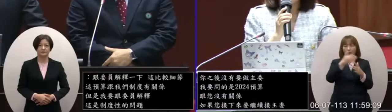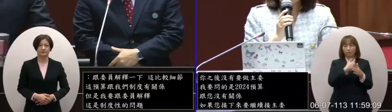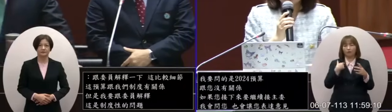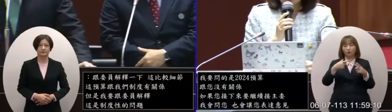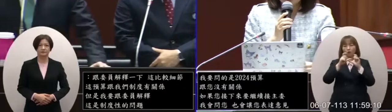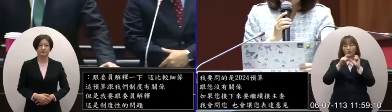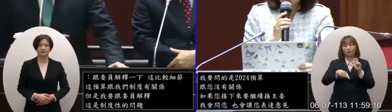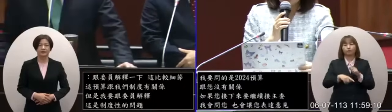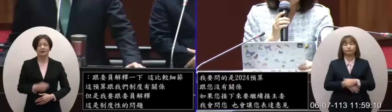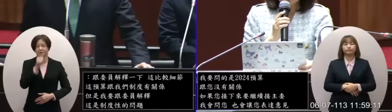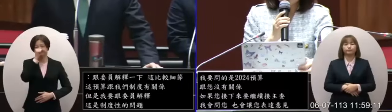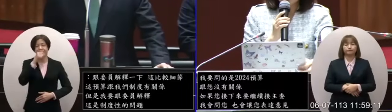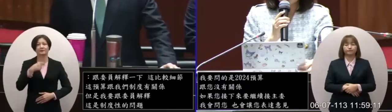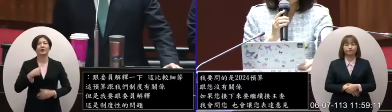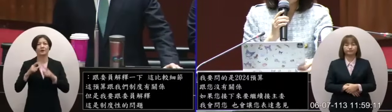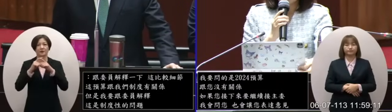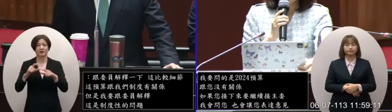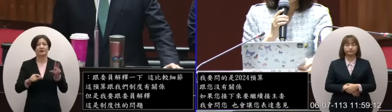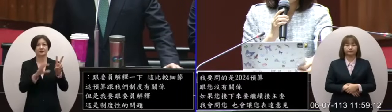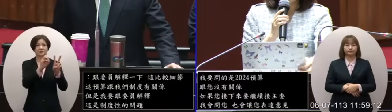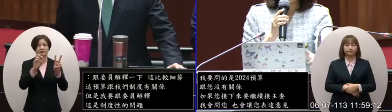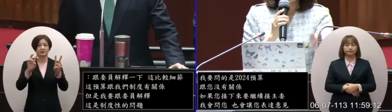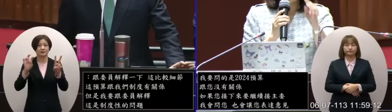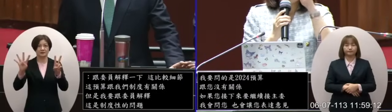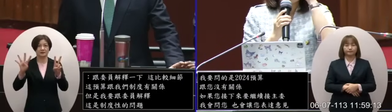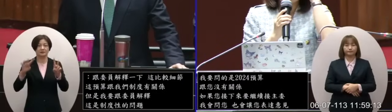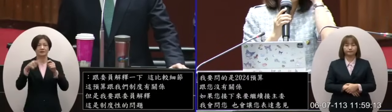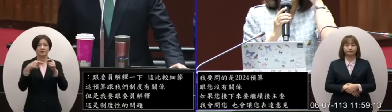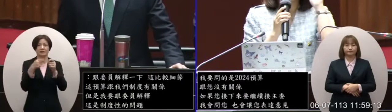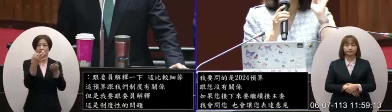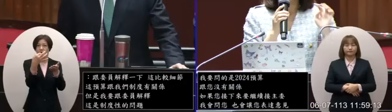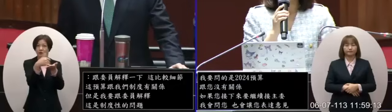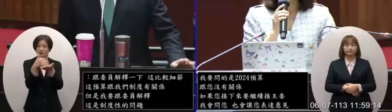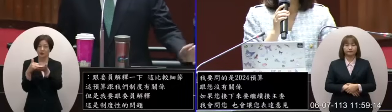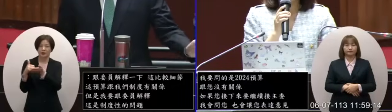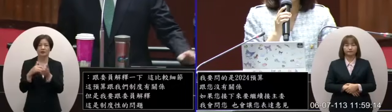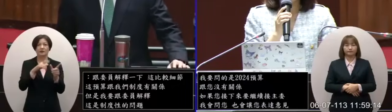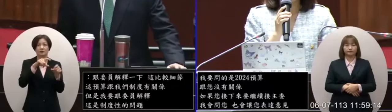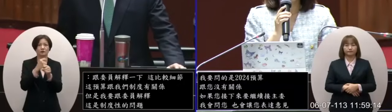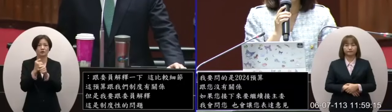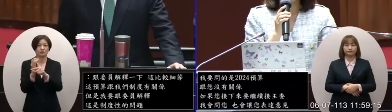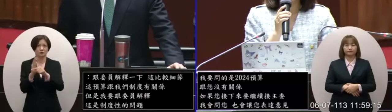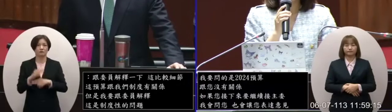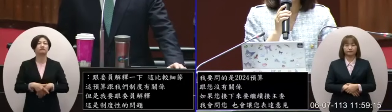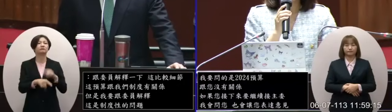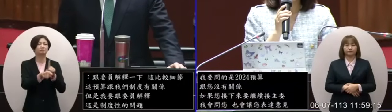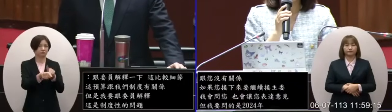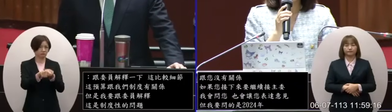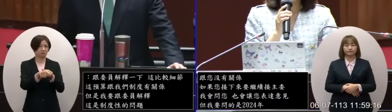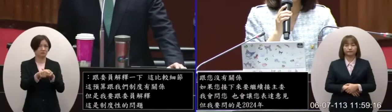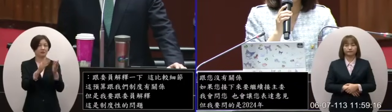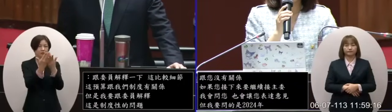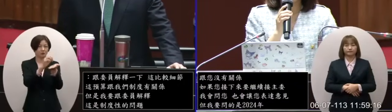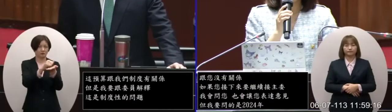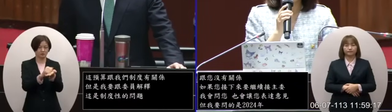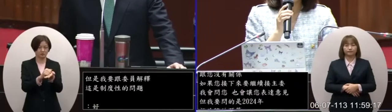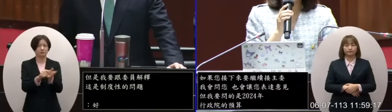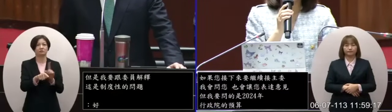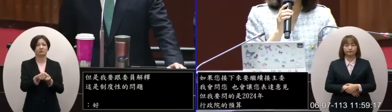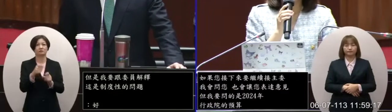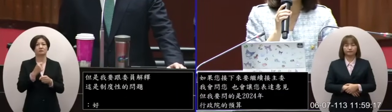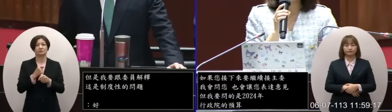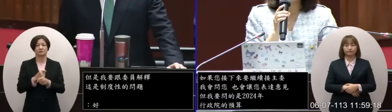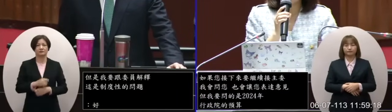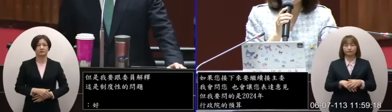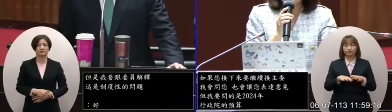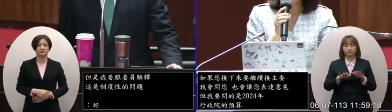们回答。 好，回答委员，2024年的预算现在已经在执行当中了，他就必须照预算书里面所定的来执行。